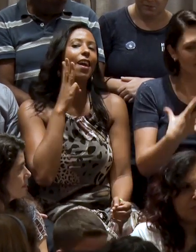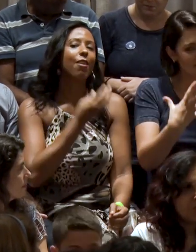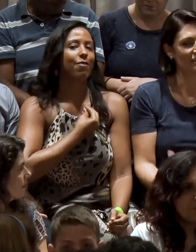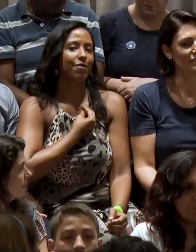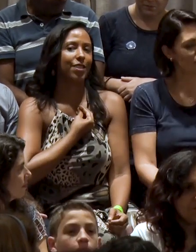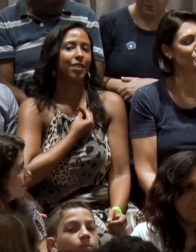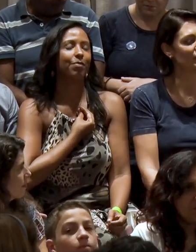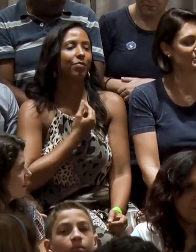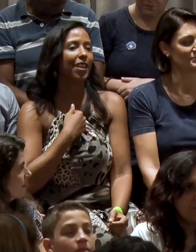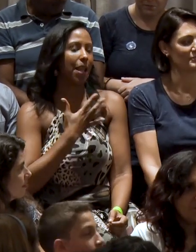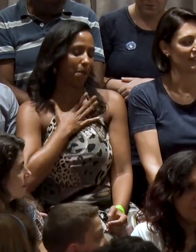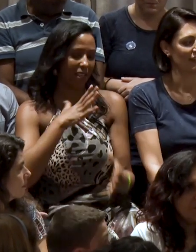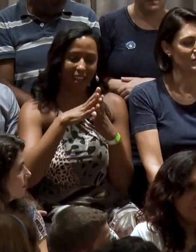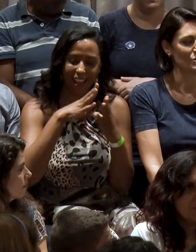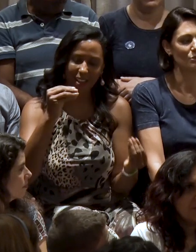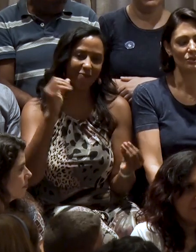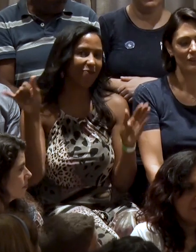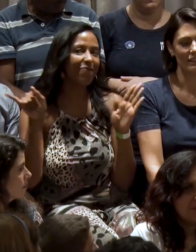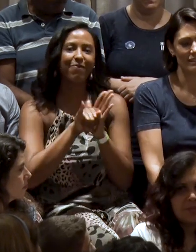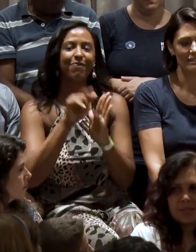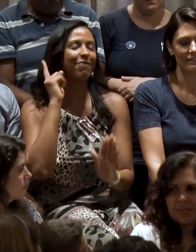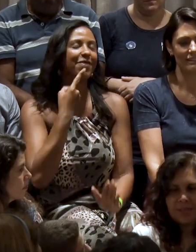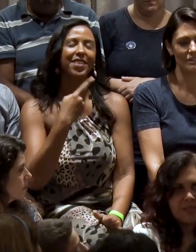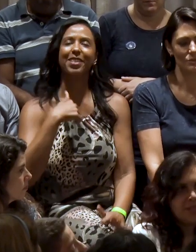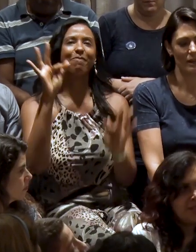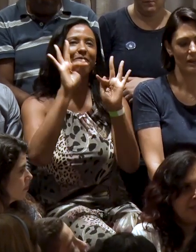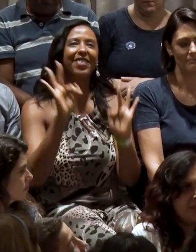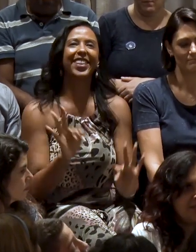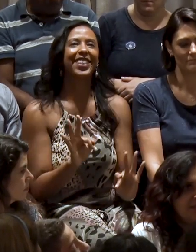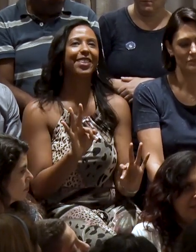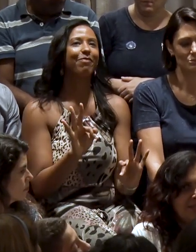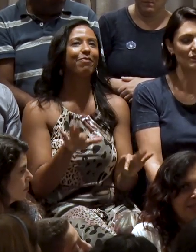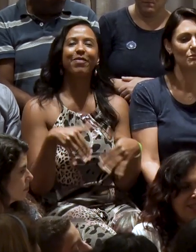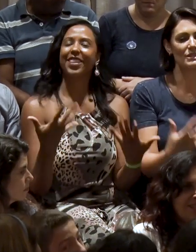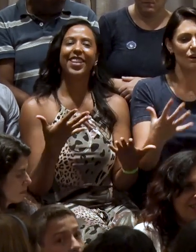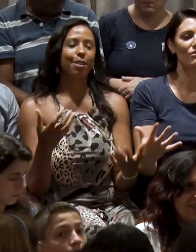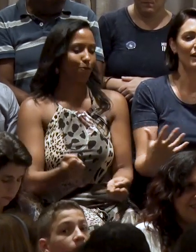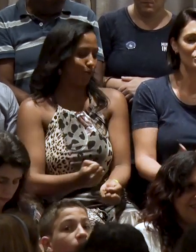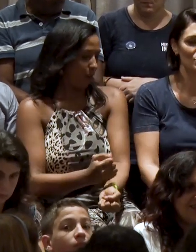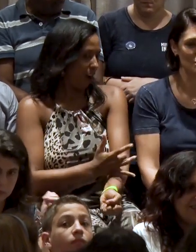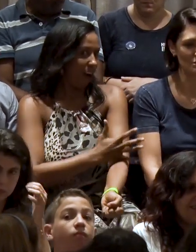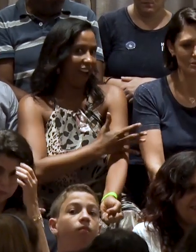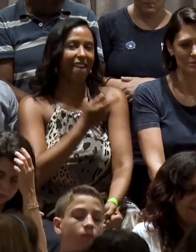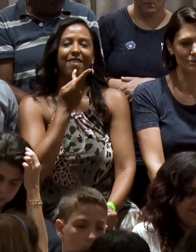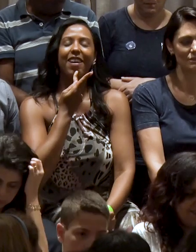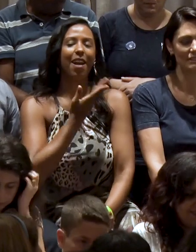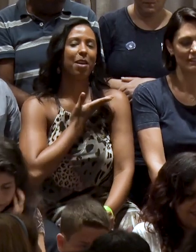minha identidade é surda. E eu sou muito feliz. Isso é de muita emoção falar dos meus amigos surdos.